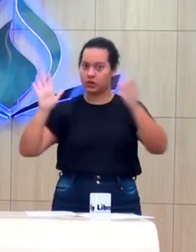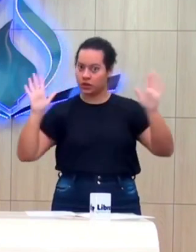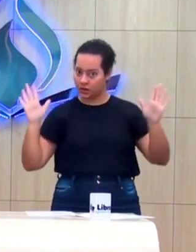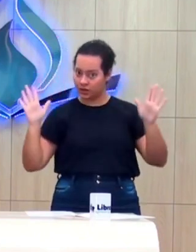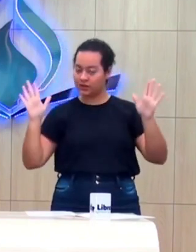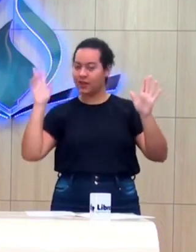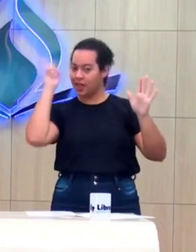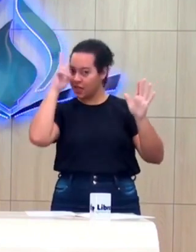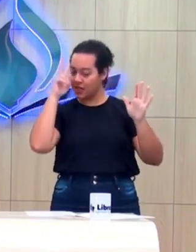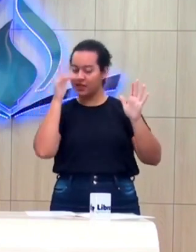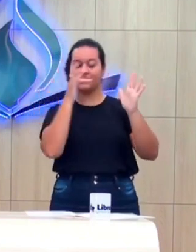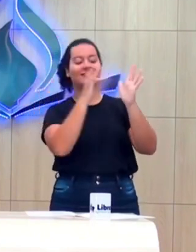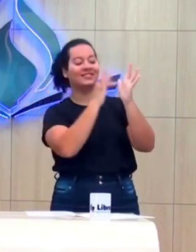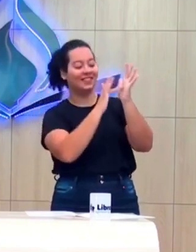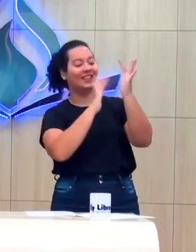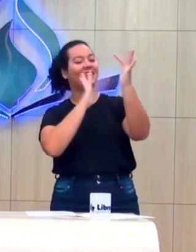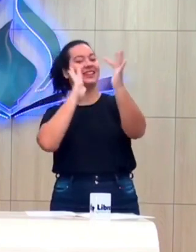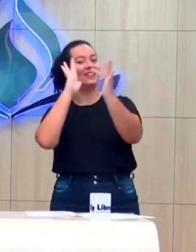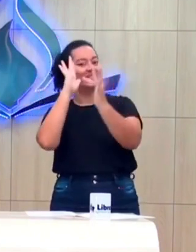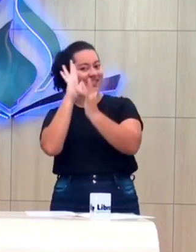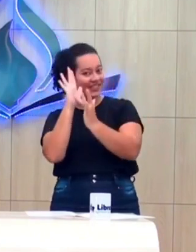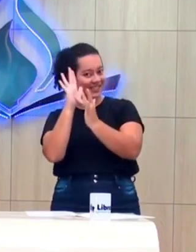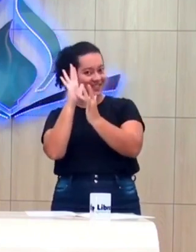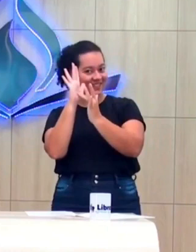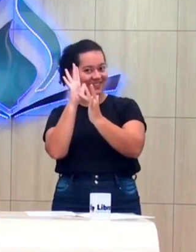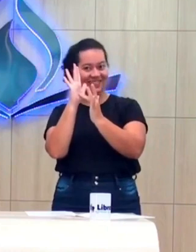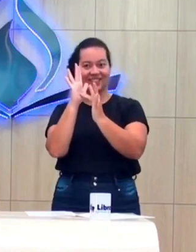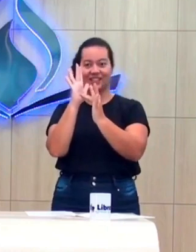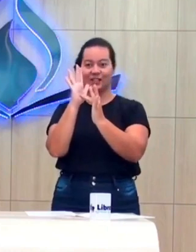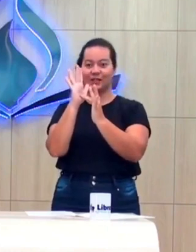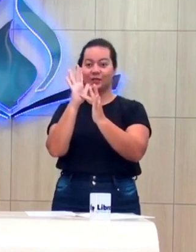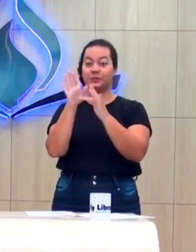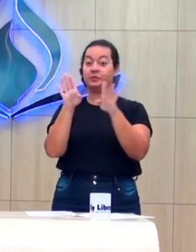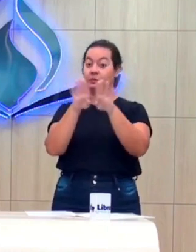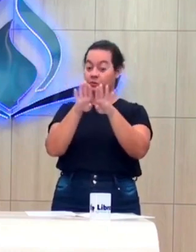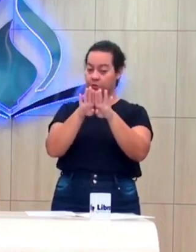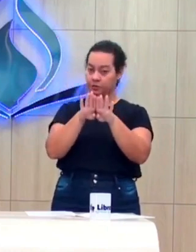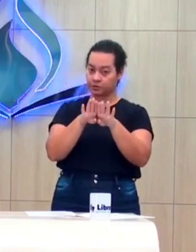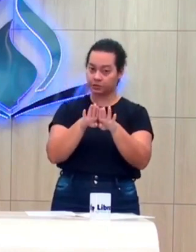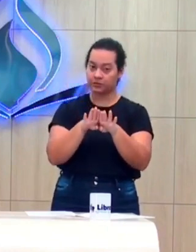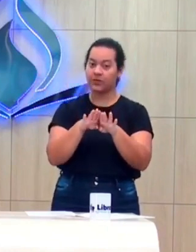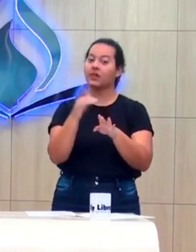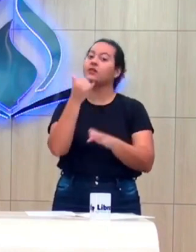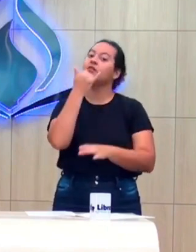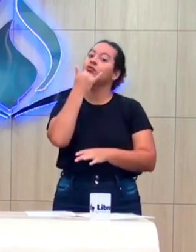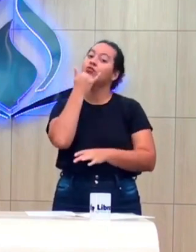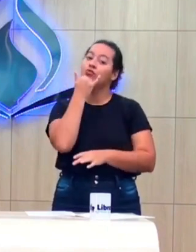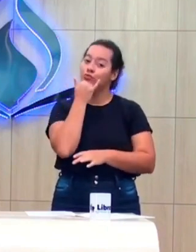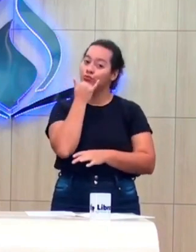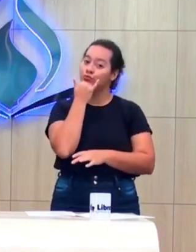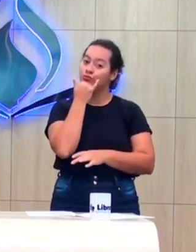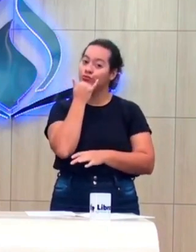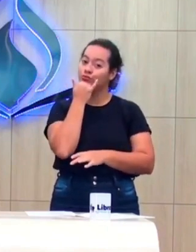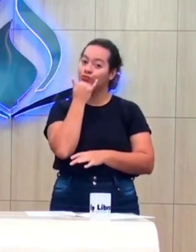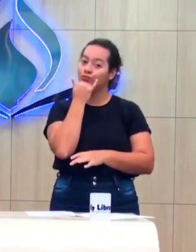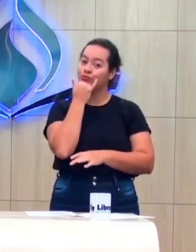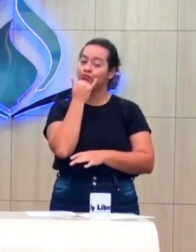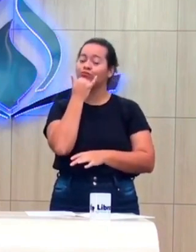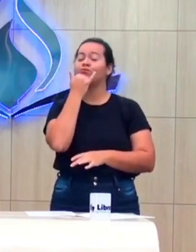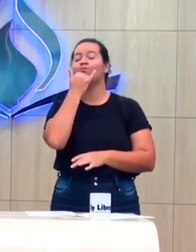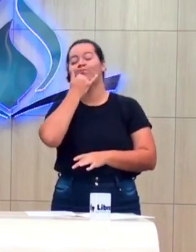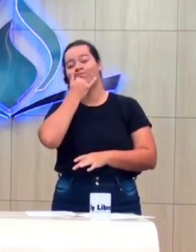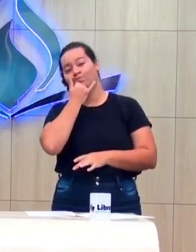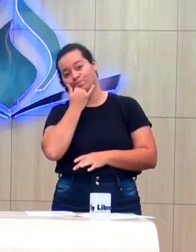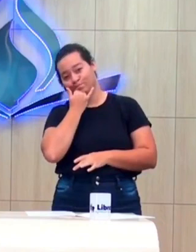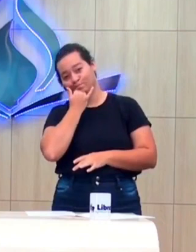Isso, Jesus. Aí aprendemos desculpa e